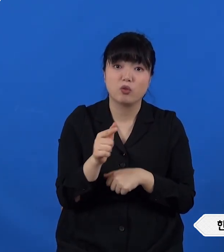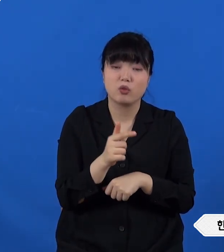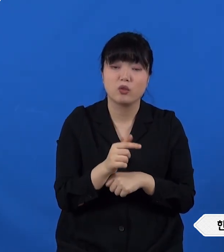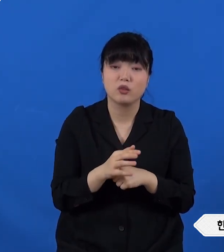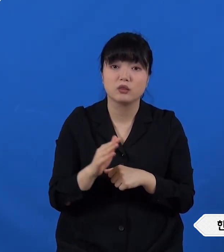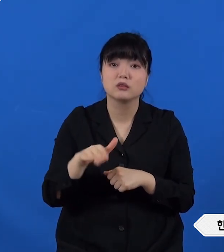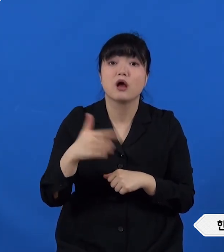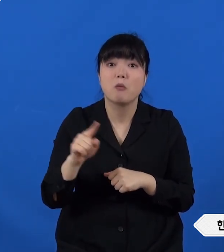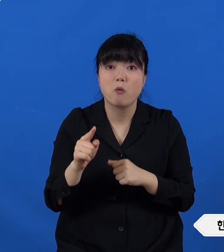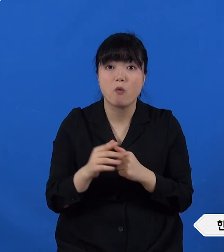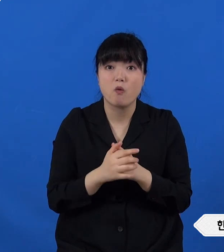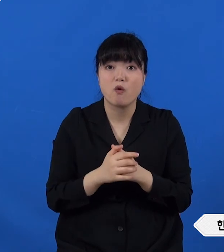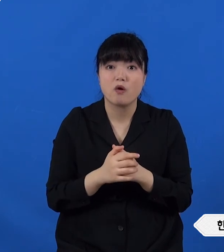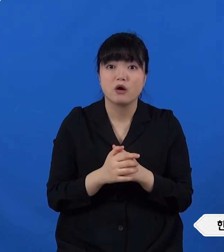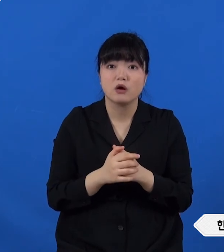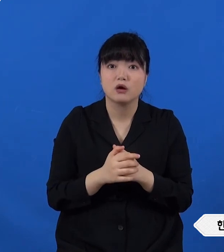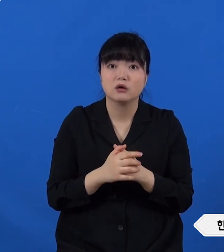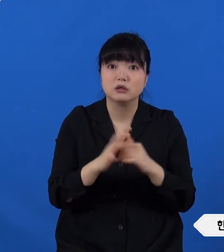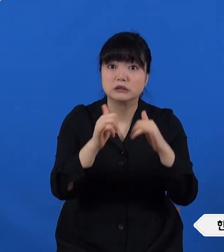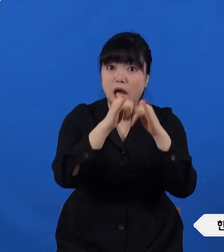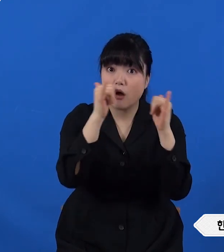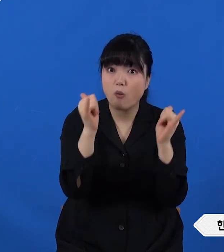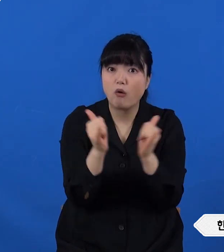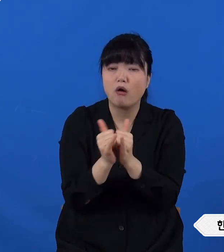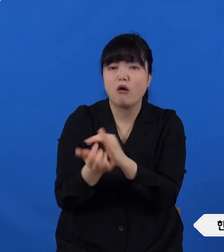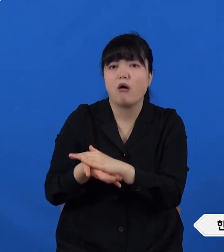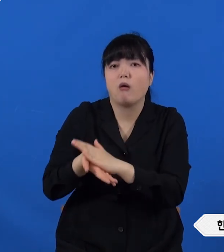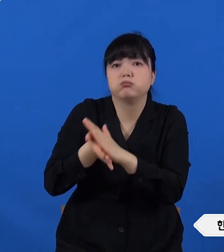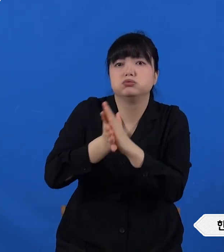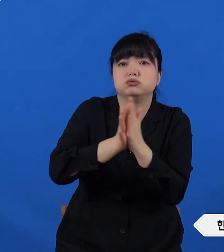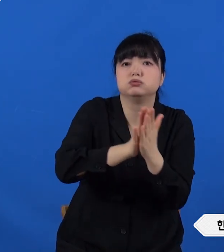것은 사회에 변화가 일어났습니다.